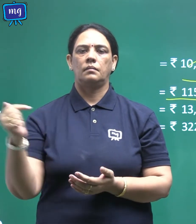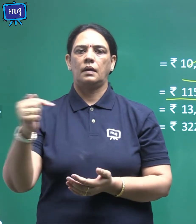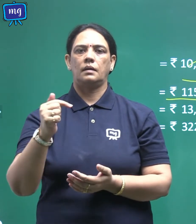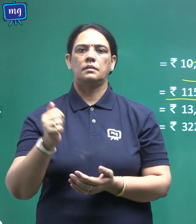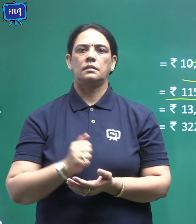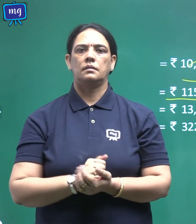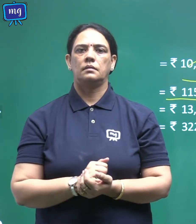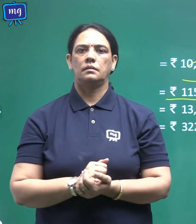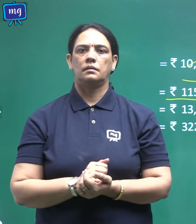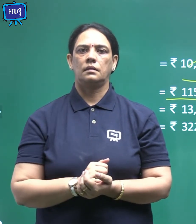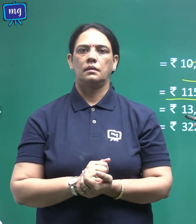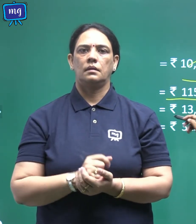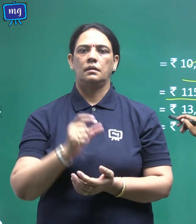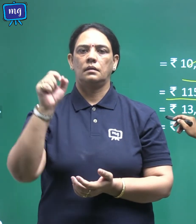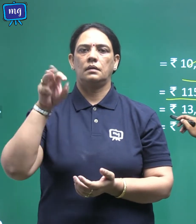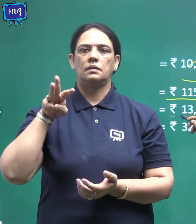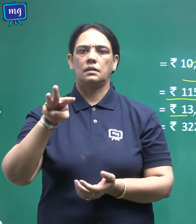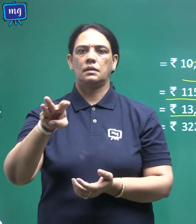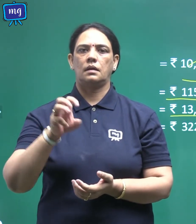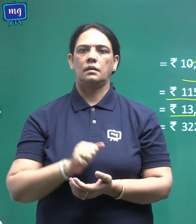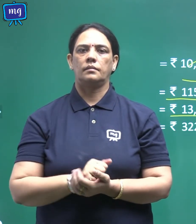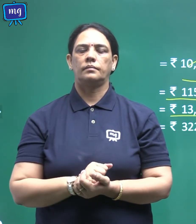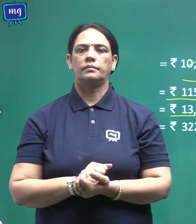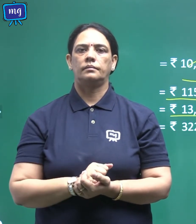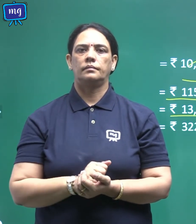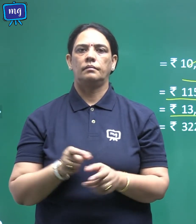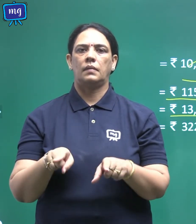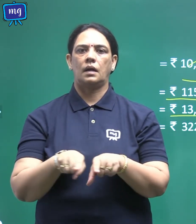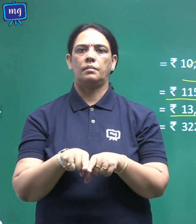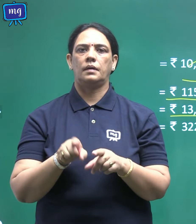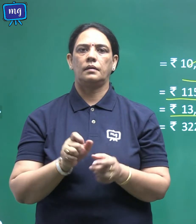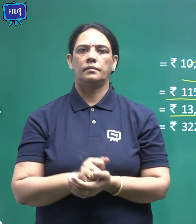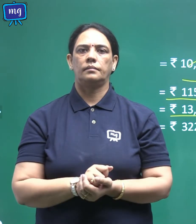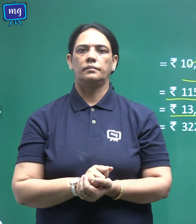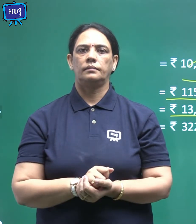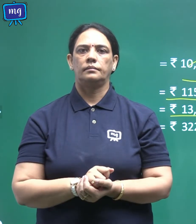माइनस 10,000 बराबर